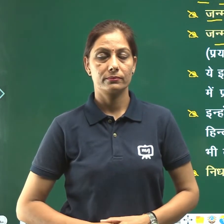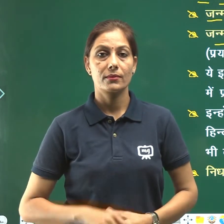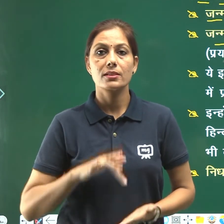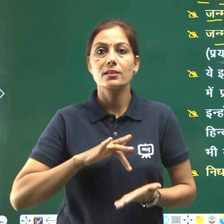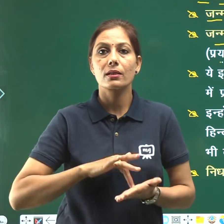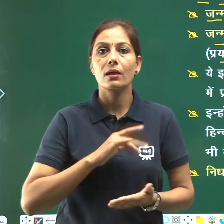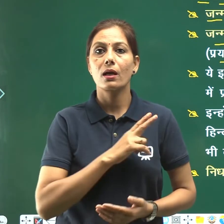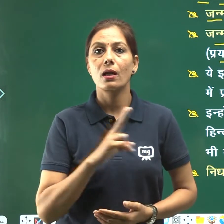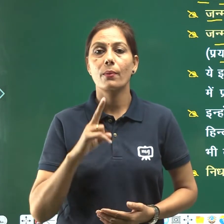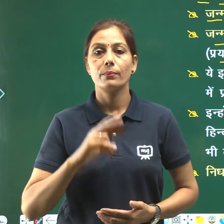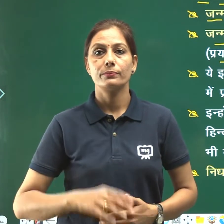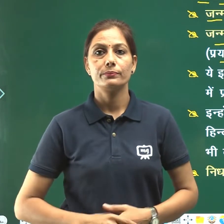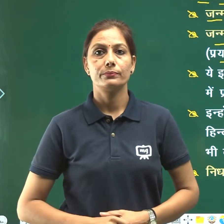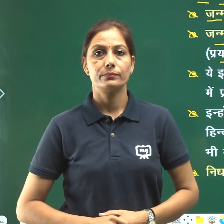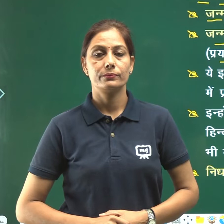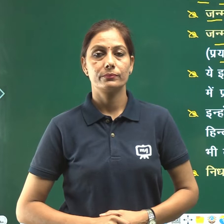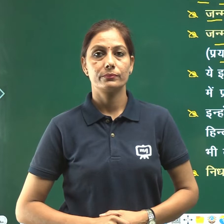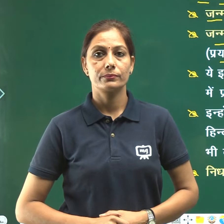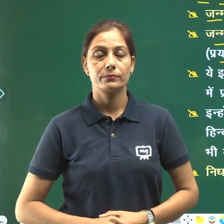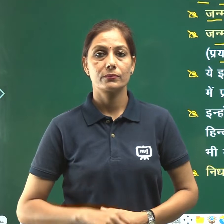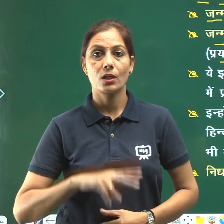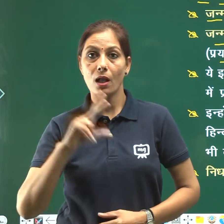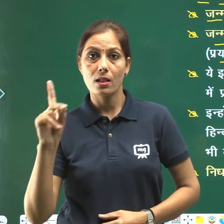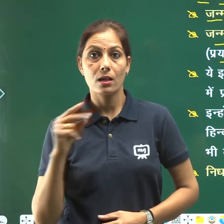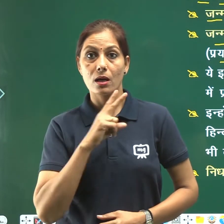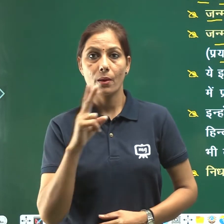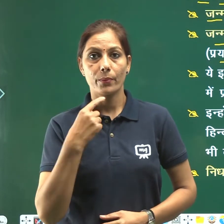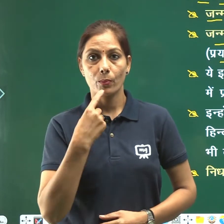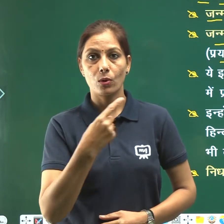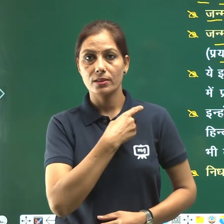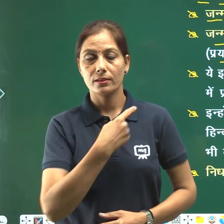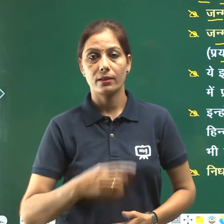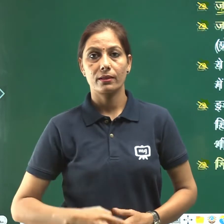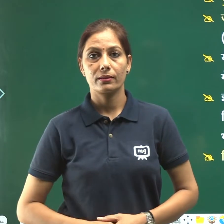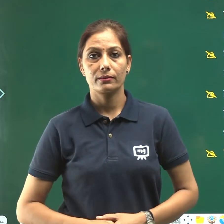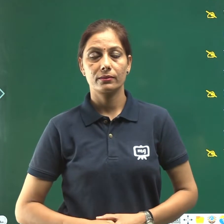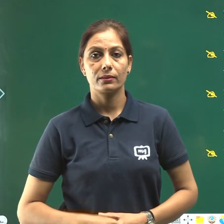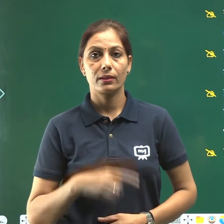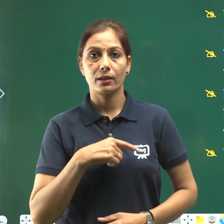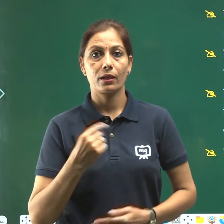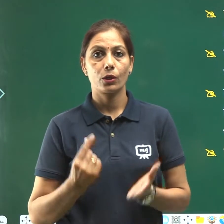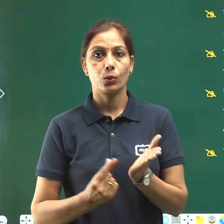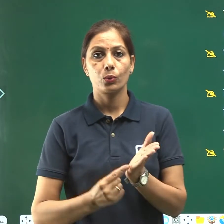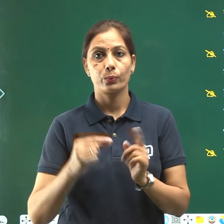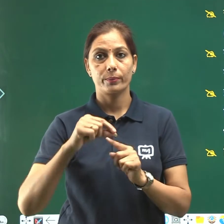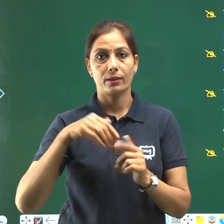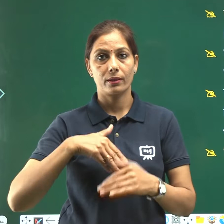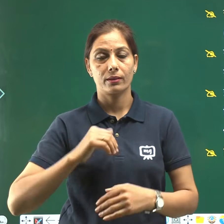इलाहाबाद है, जिसे प्रयागराज भी कहा जाता है। यह उत्तर प्रदेश में है।